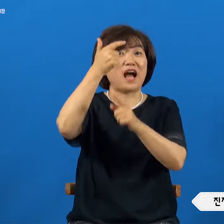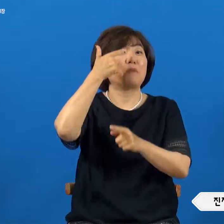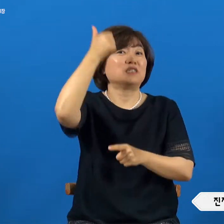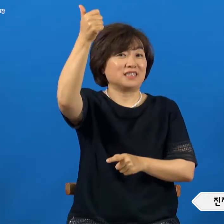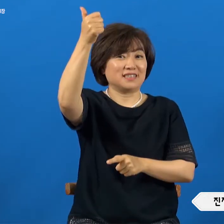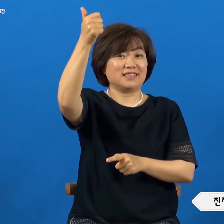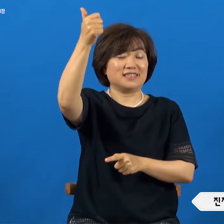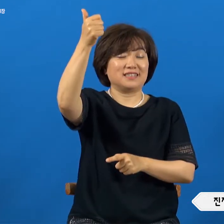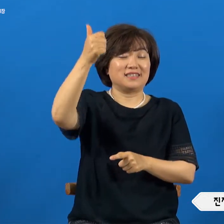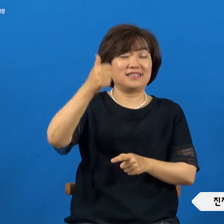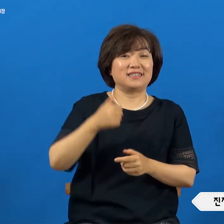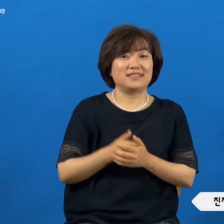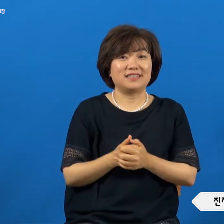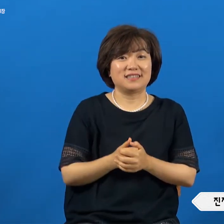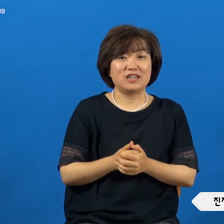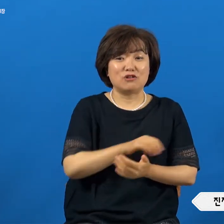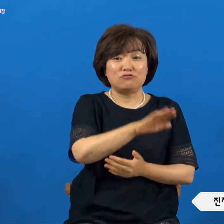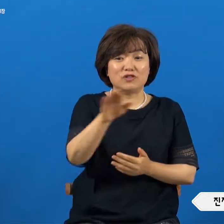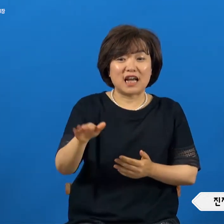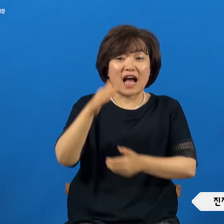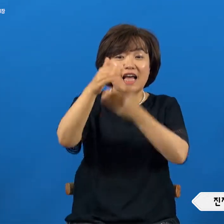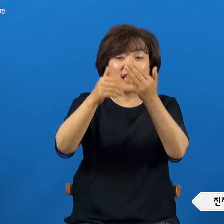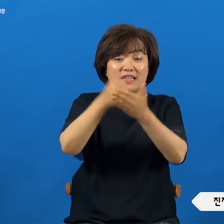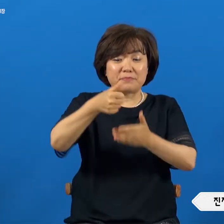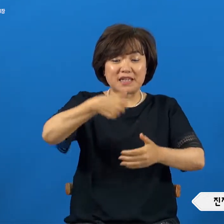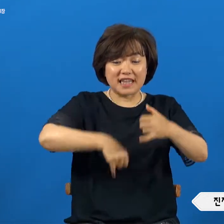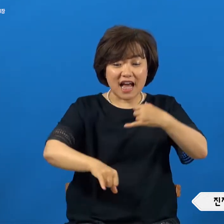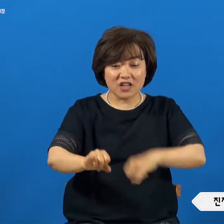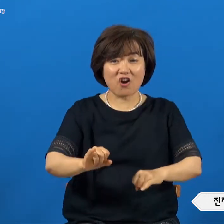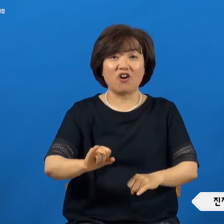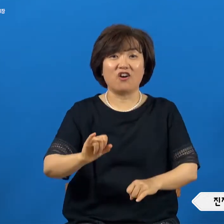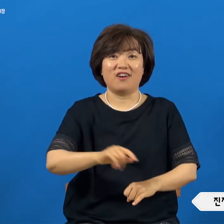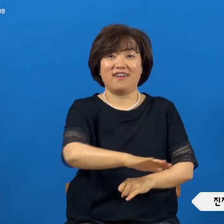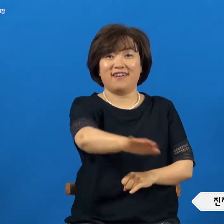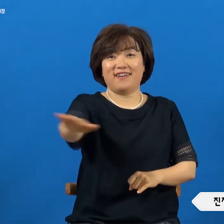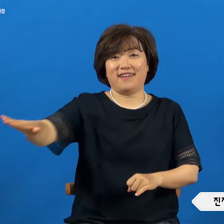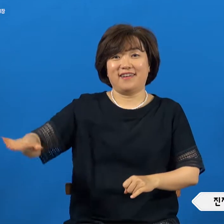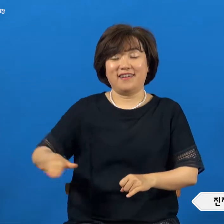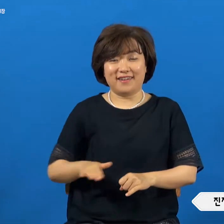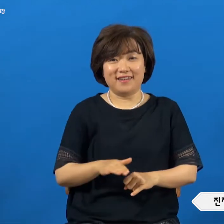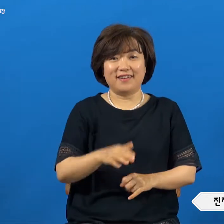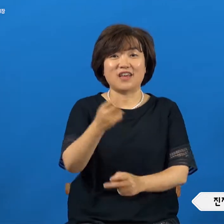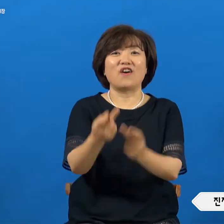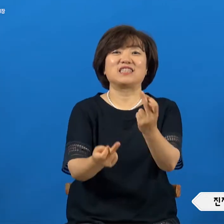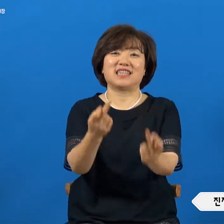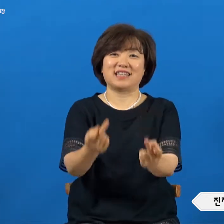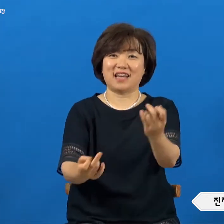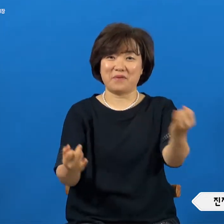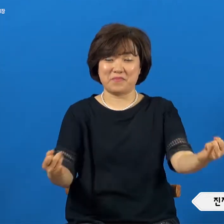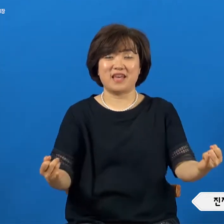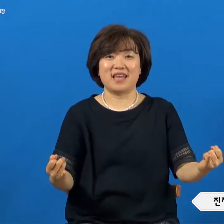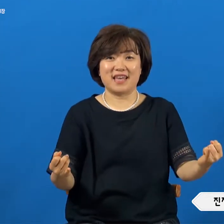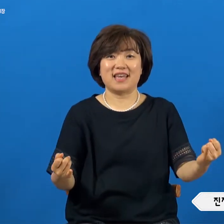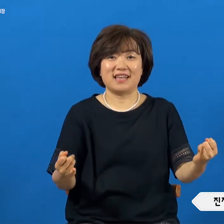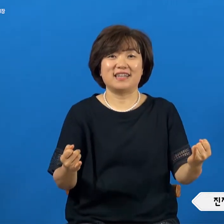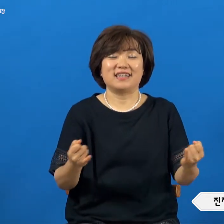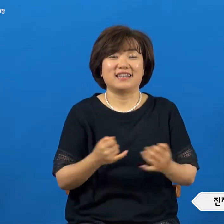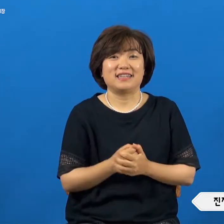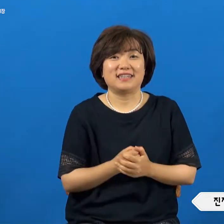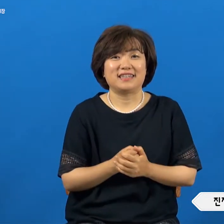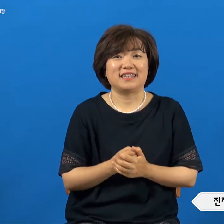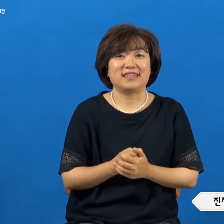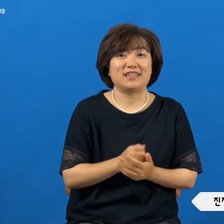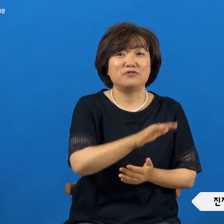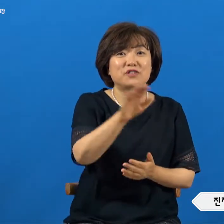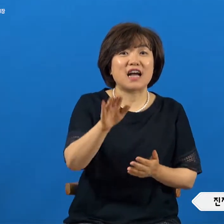아버지가 되시고 우리가 하나님의 자녀 되었기 때문이라고 말씀합니다. 그러므로 형제입니다. 자녀입니다.